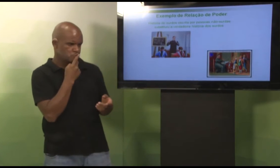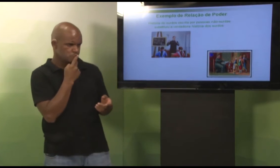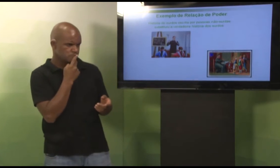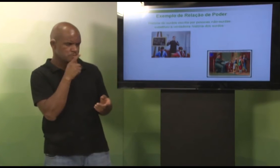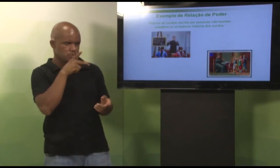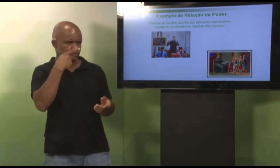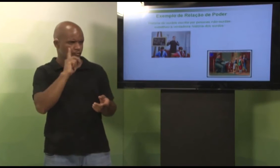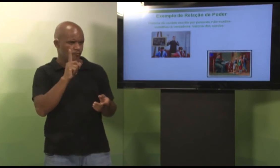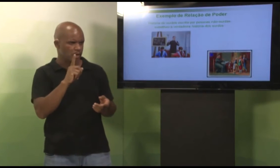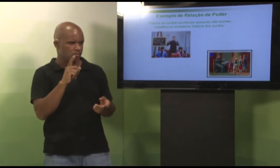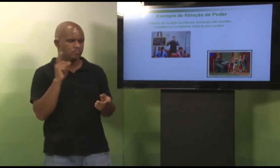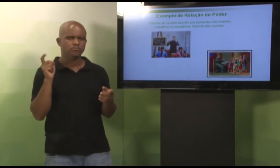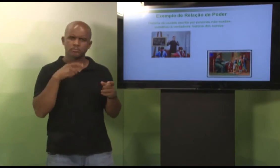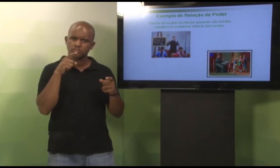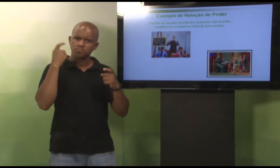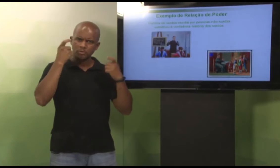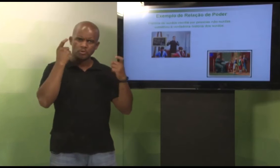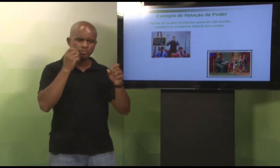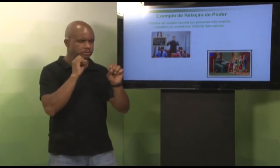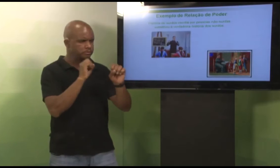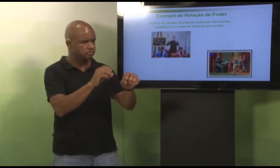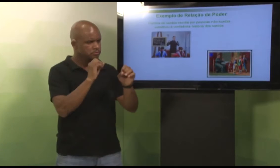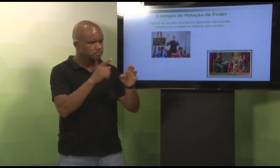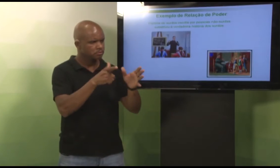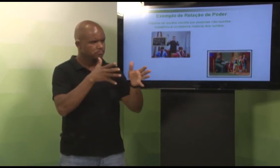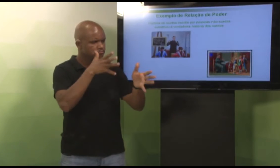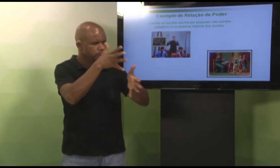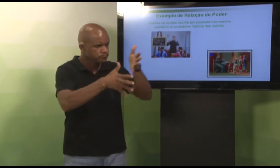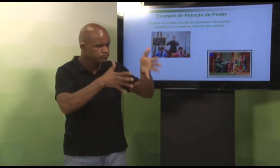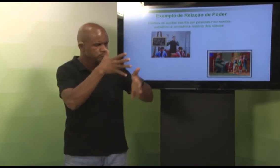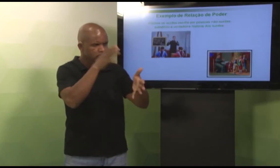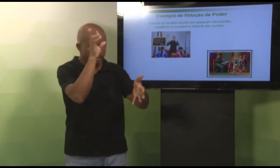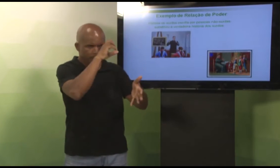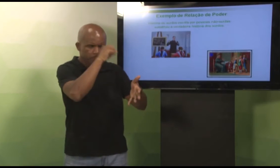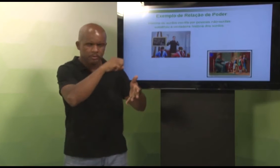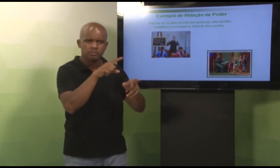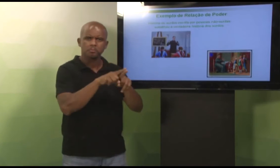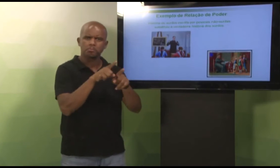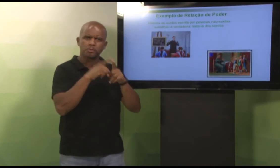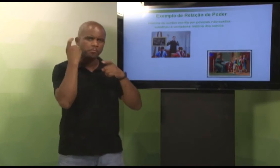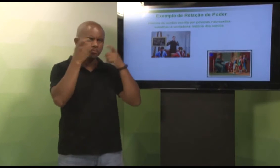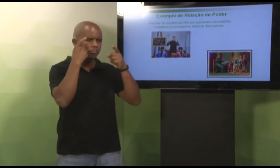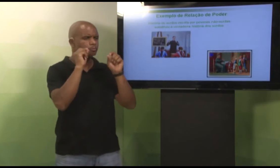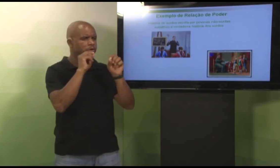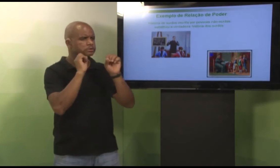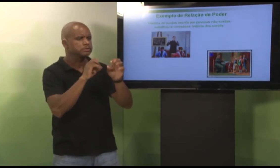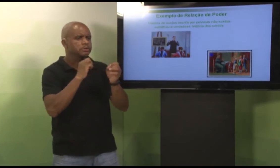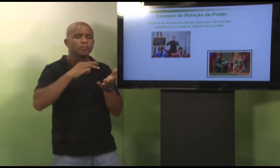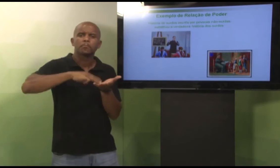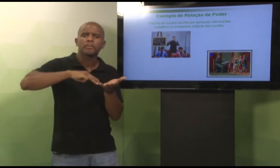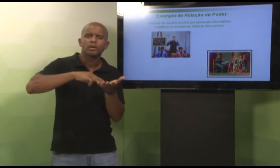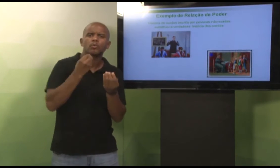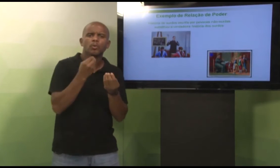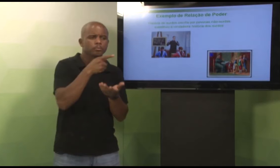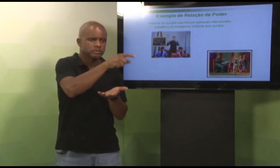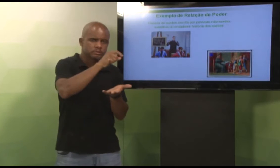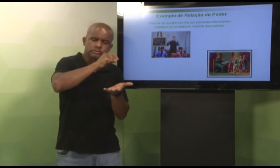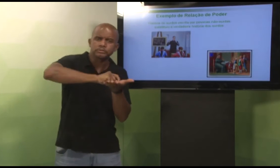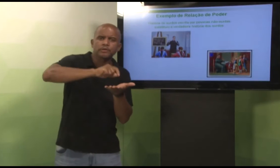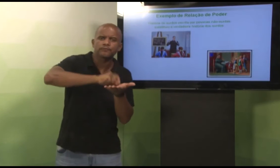Os surdos, eles não falavam por meio da língua oral, mas eles se comunicavam em língua